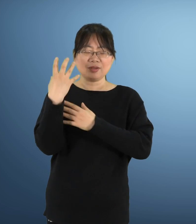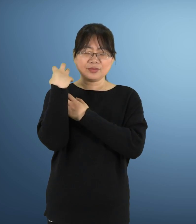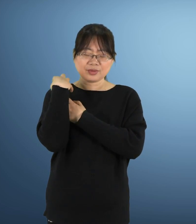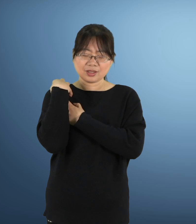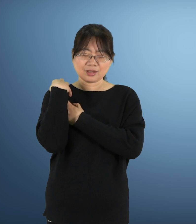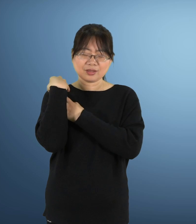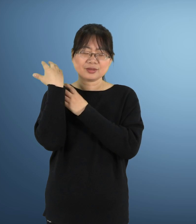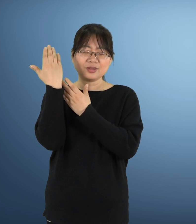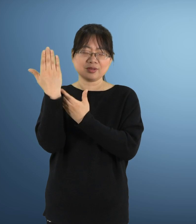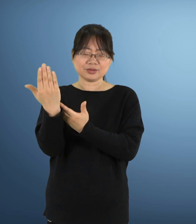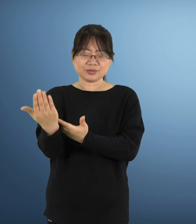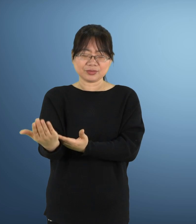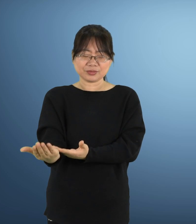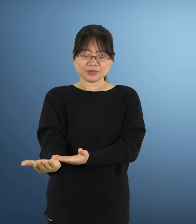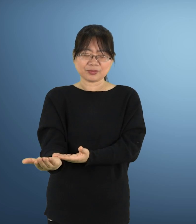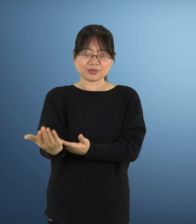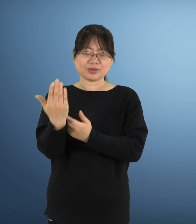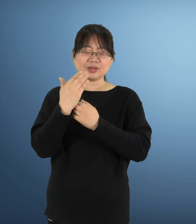모든 것